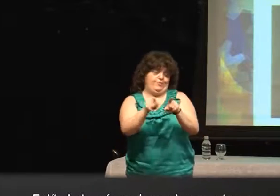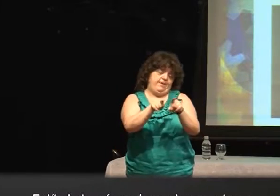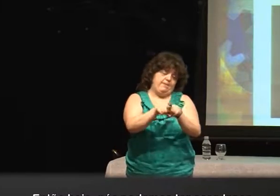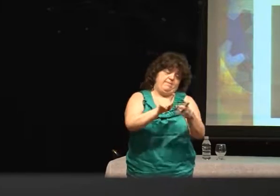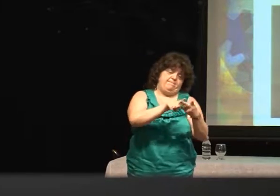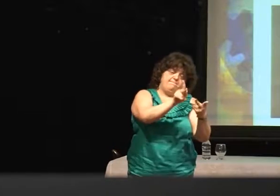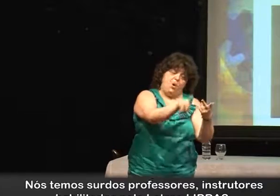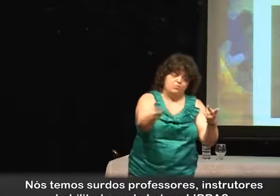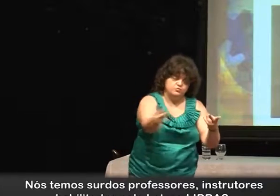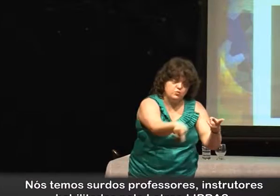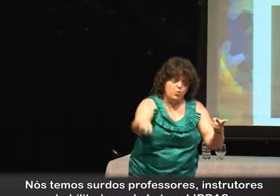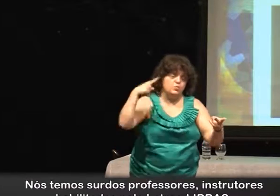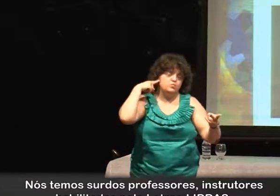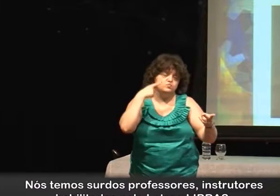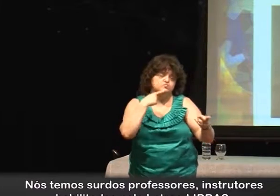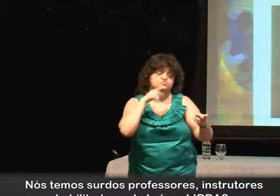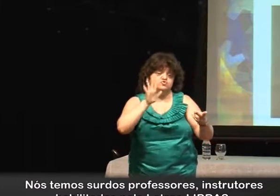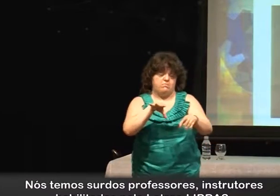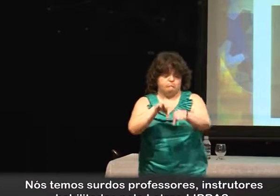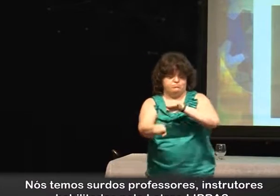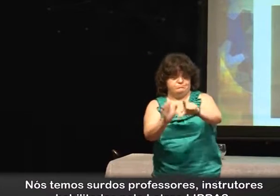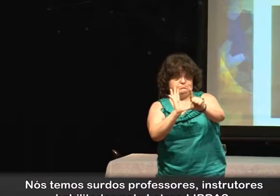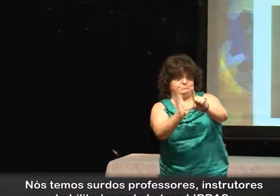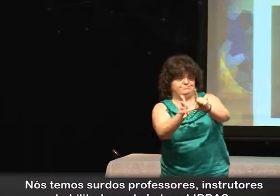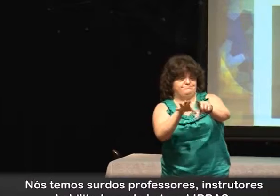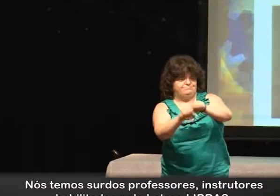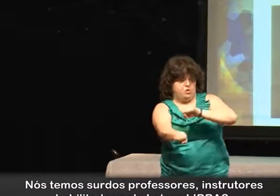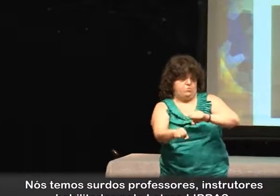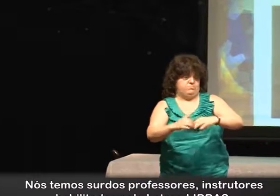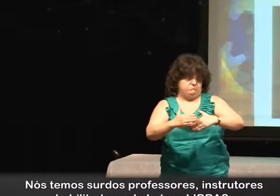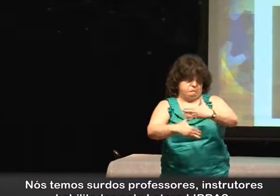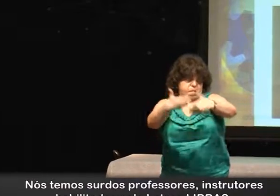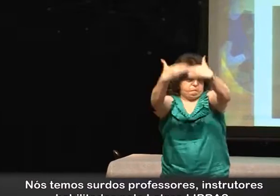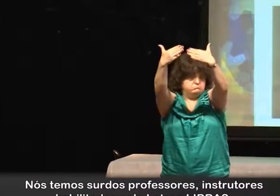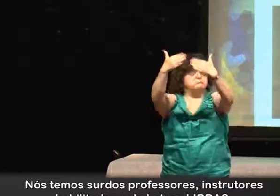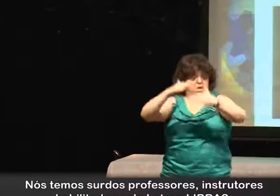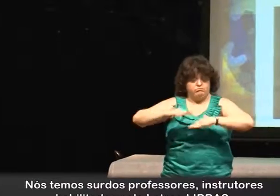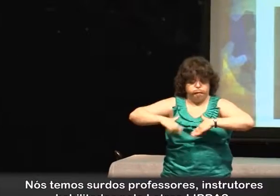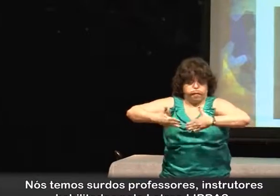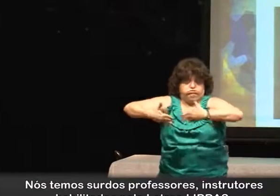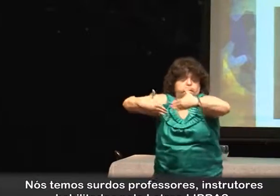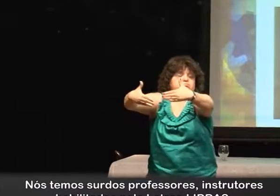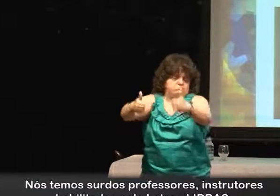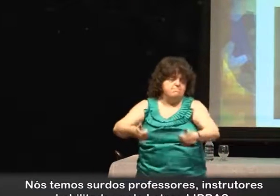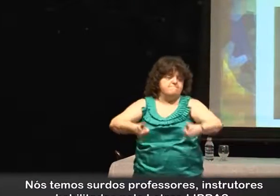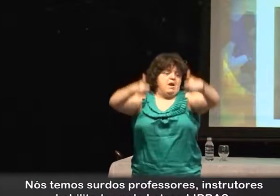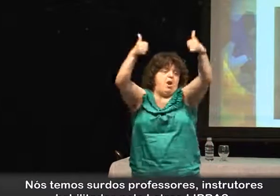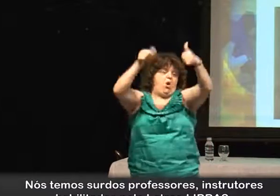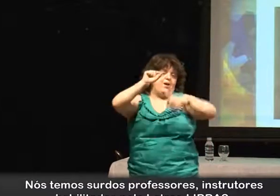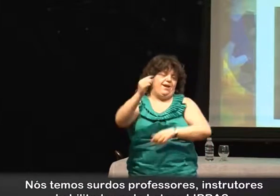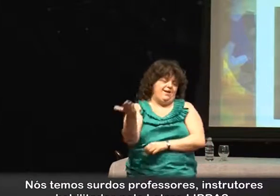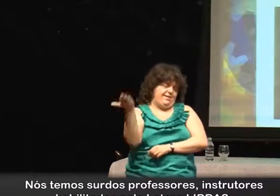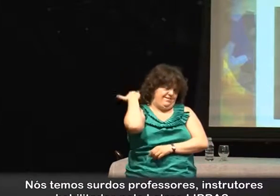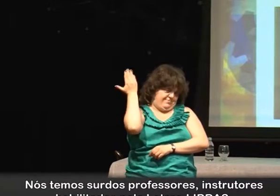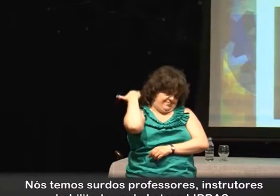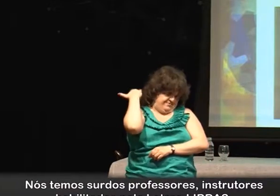troca. Nós temos surdos professores, instrutores, formados, habilitados pelo Letras